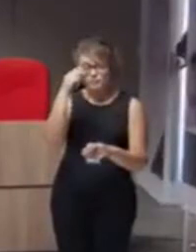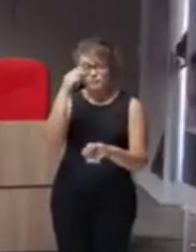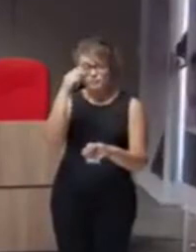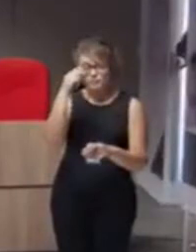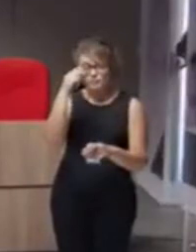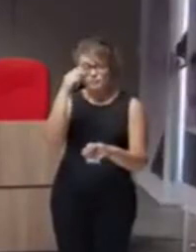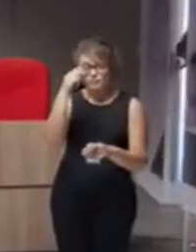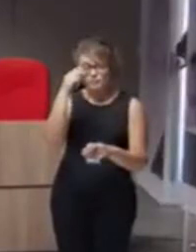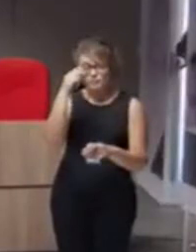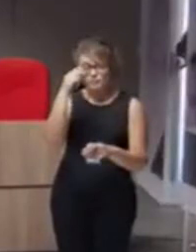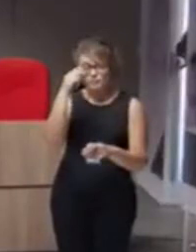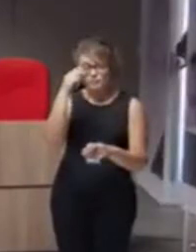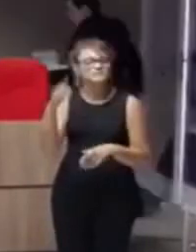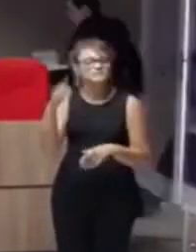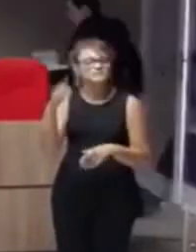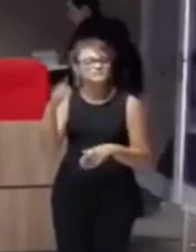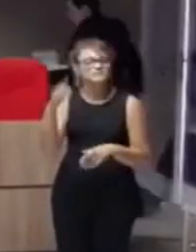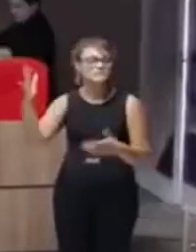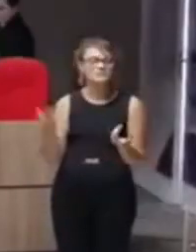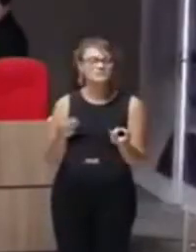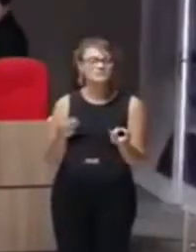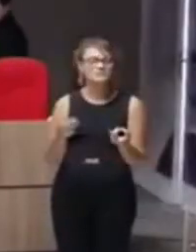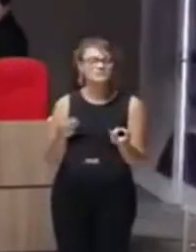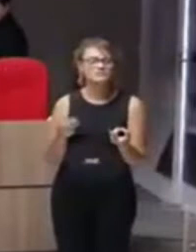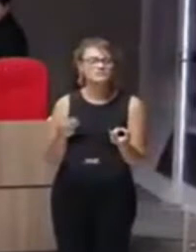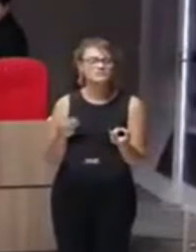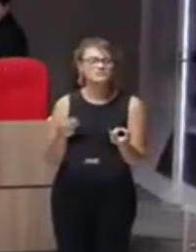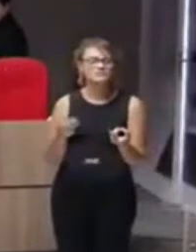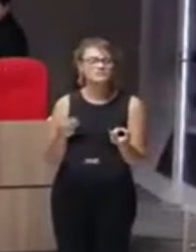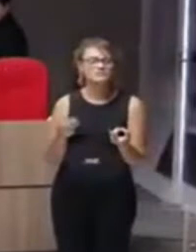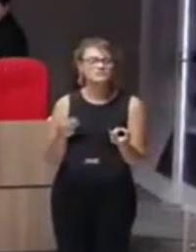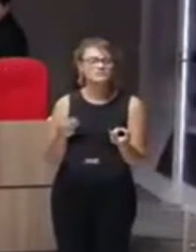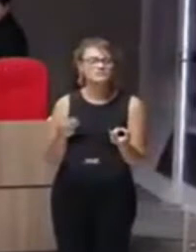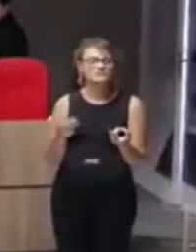devemos sonhar, o que devemos